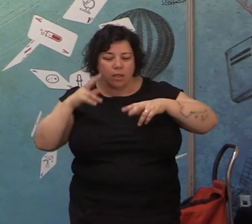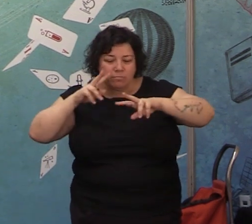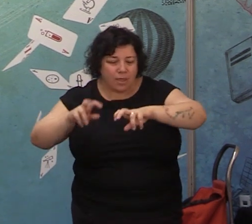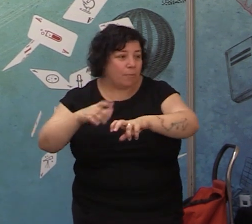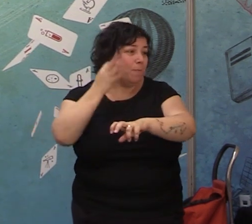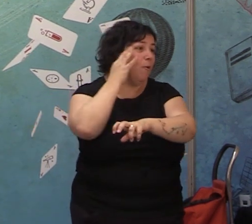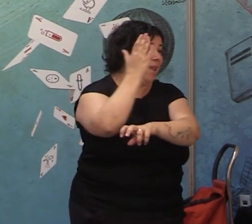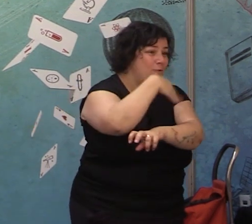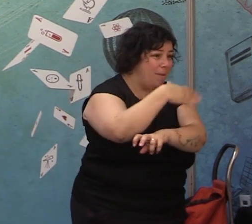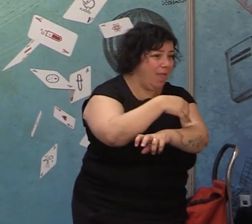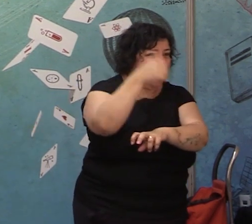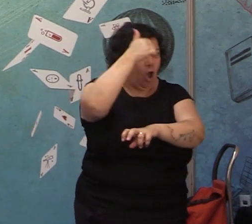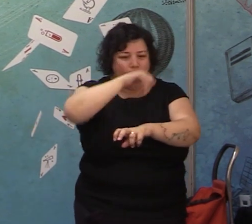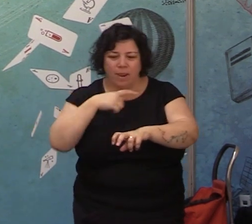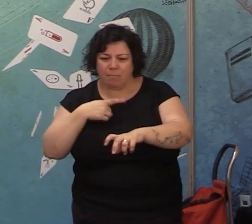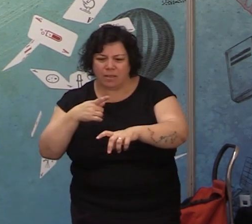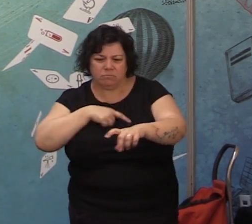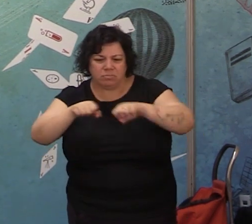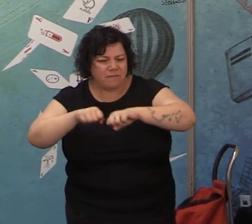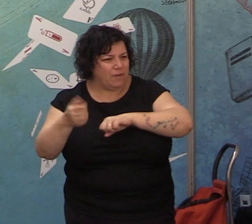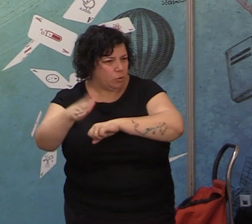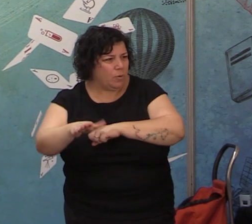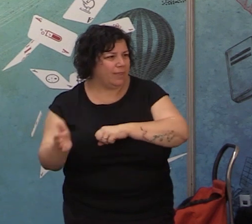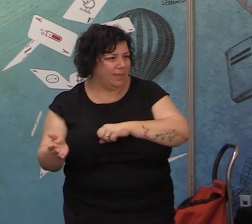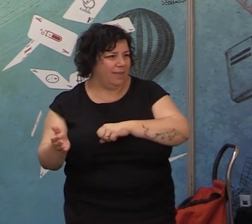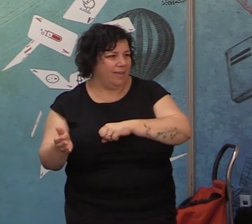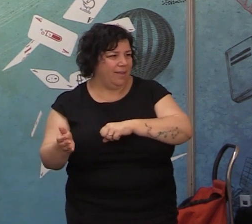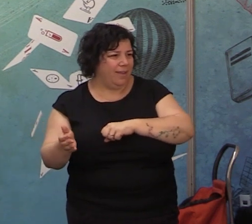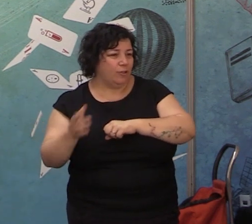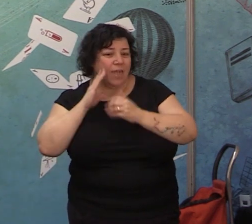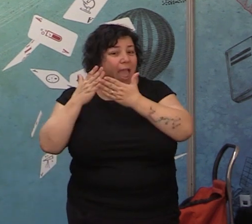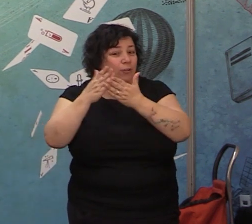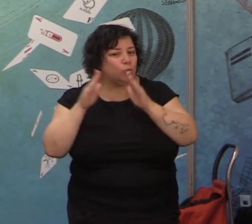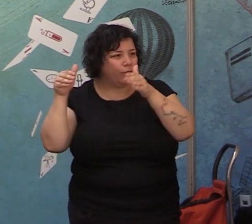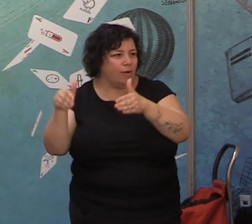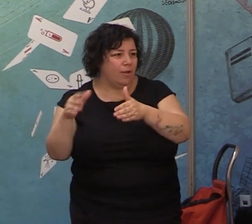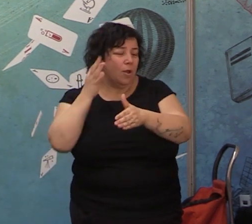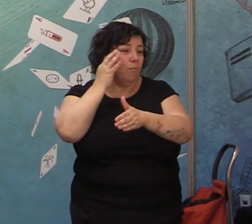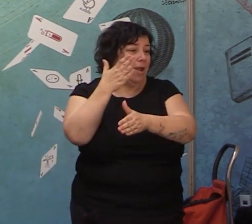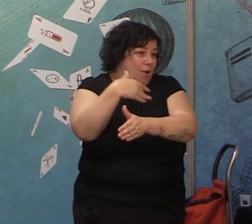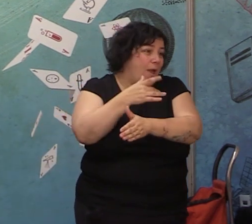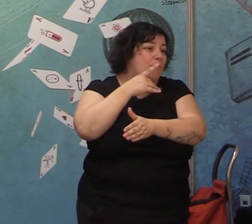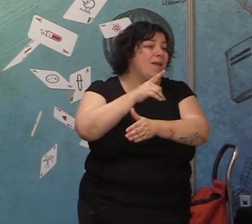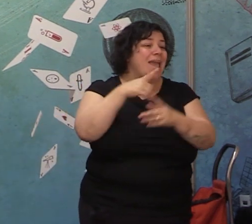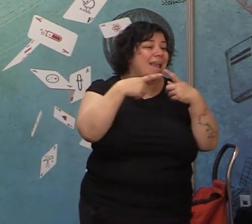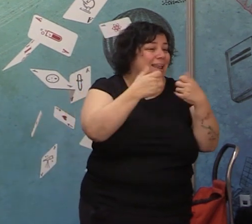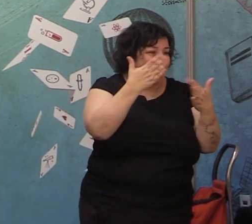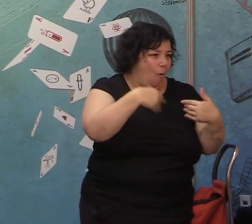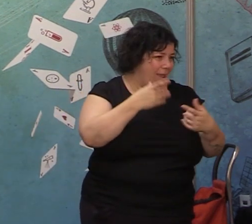veían, pues los hombres se mueren de infarto. Bien, las mujeres ahí pues no se morían de infarto, ¿no? Porque